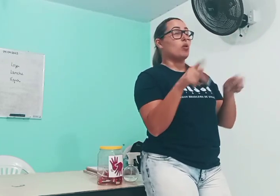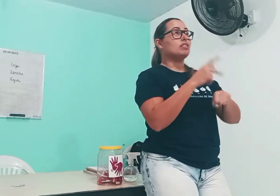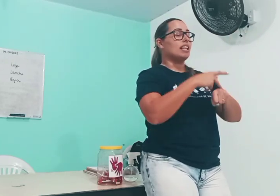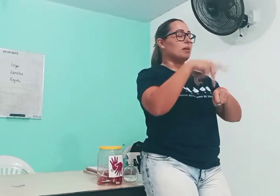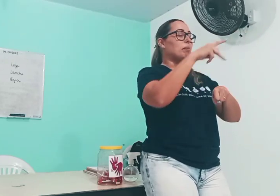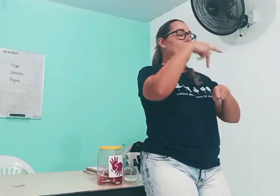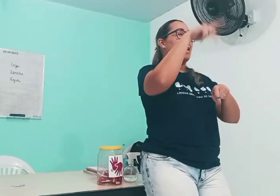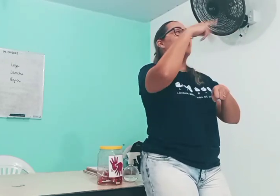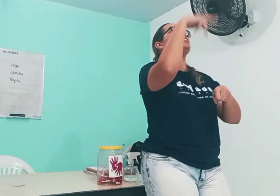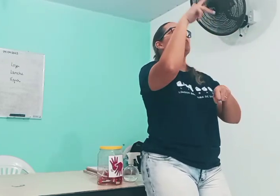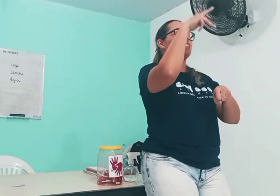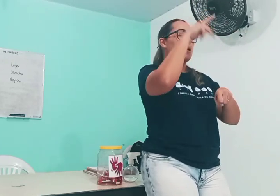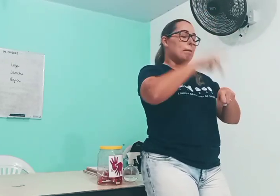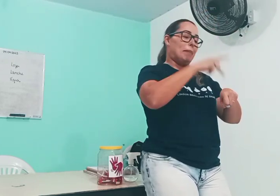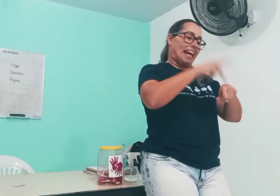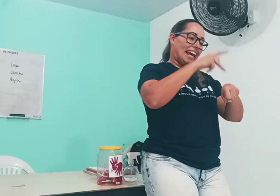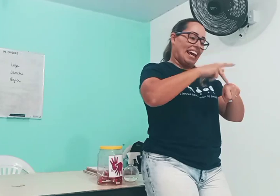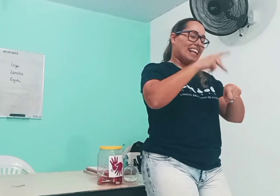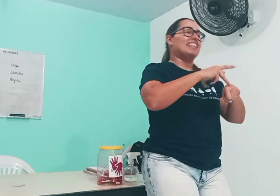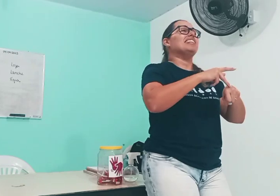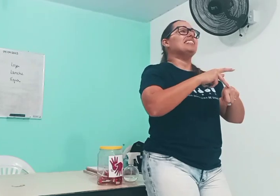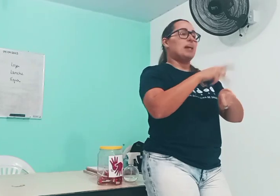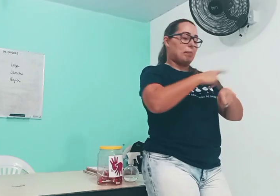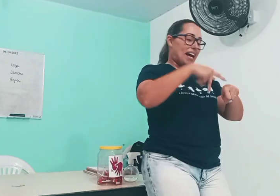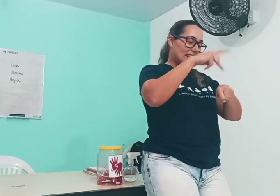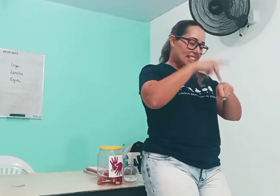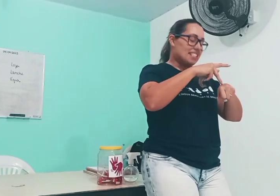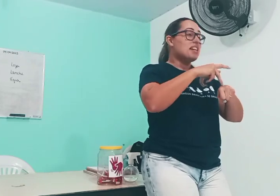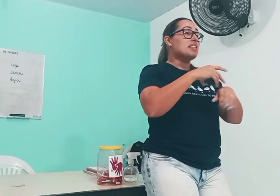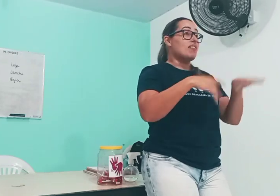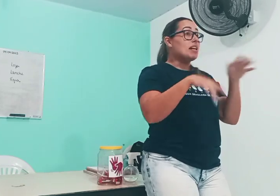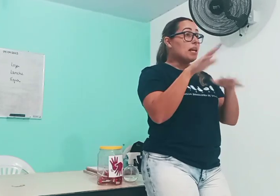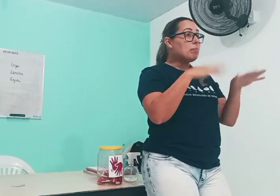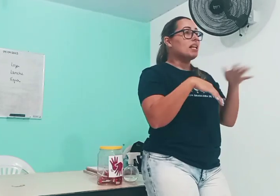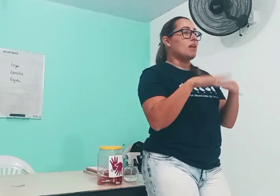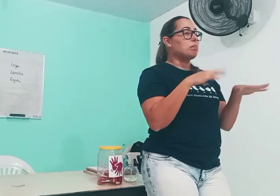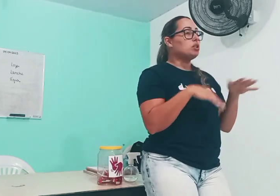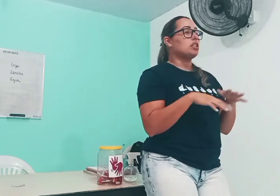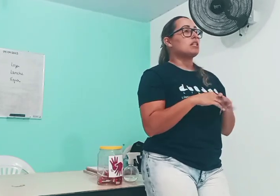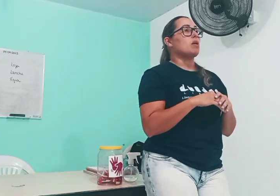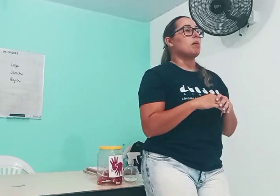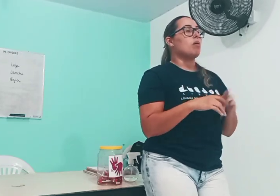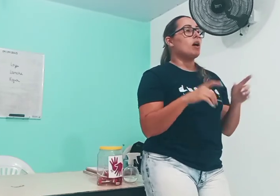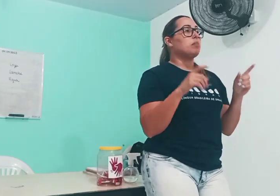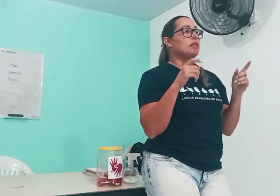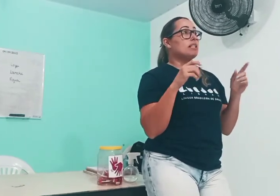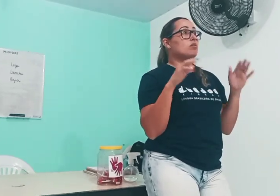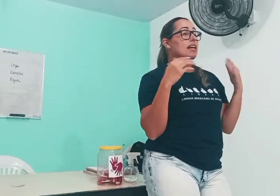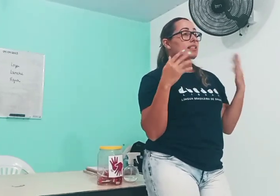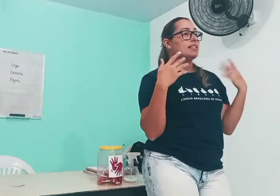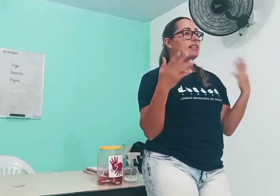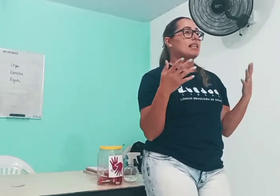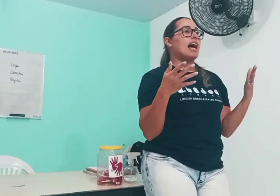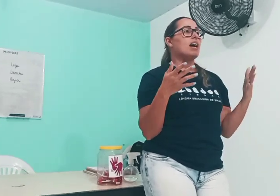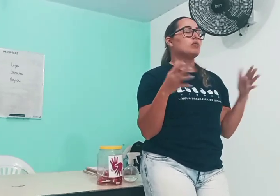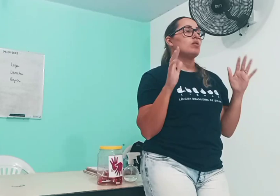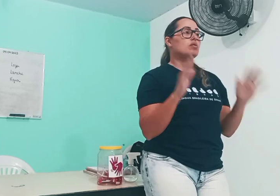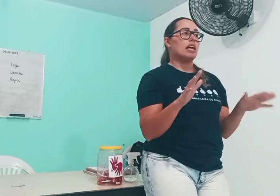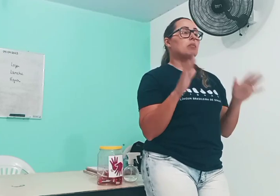se concentra. Páscoa, terra, país. Você vai lembrando, vai puxando a sua memória, porque isso vai exercitar o seu